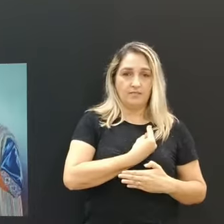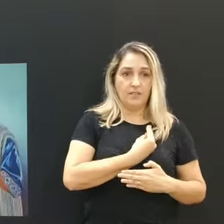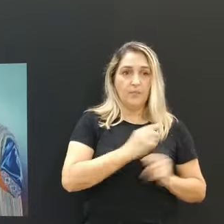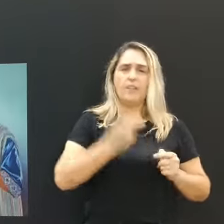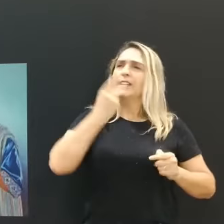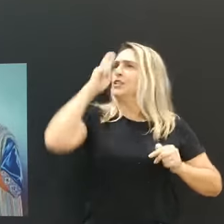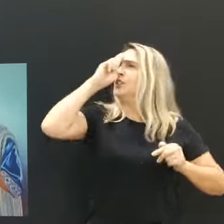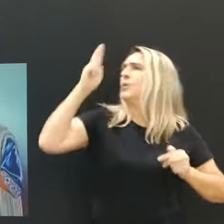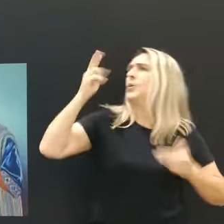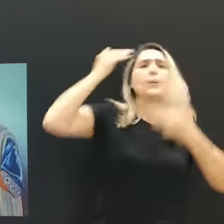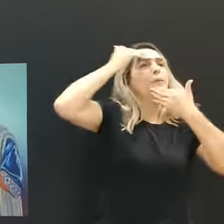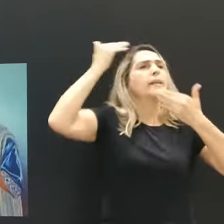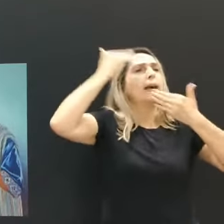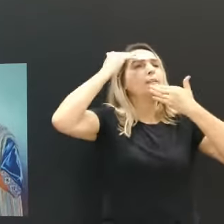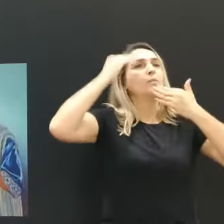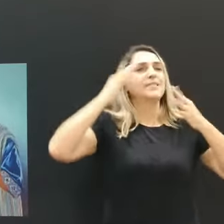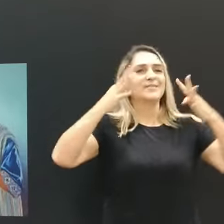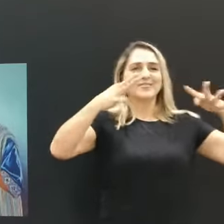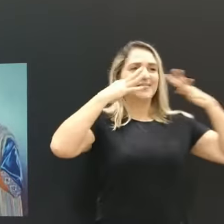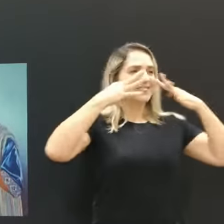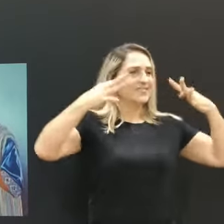sente seguro, né?